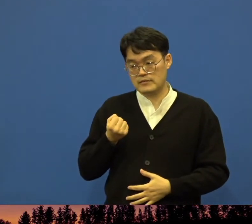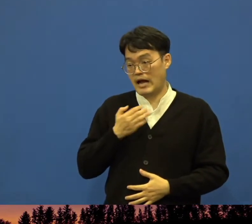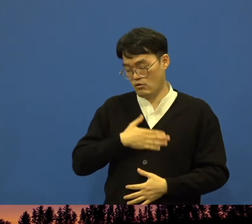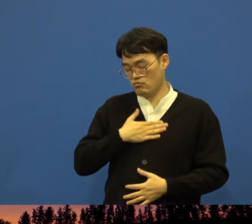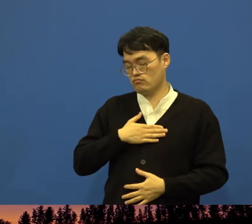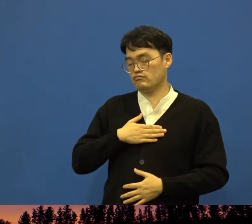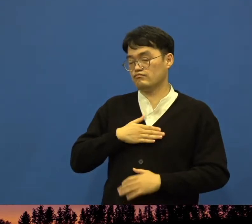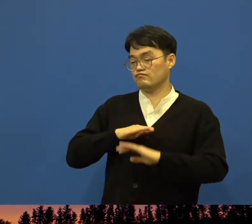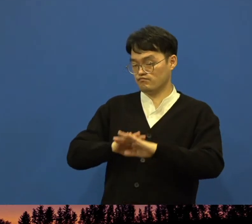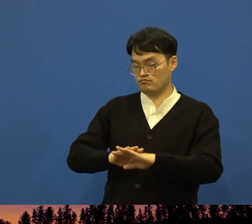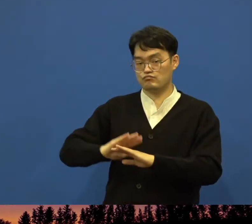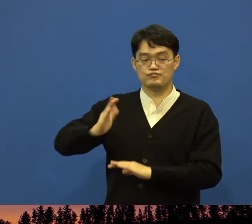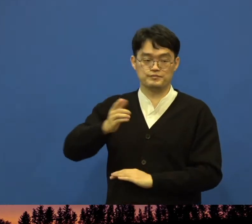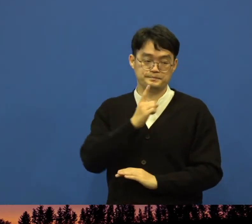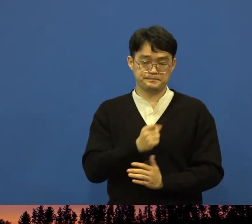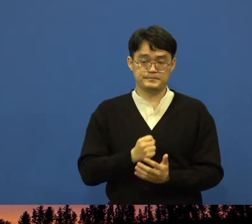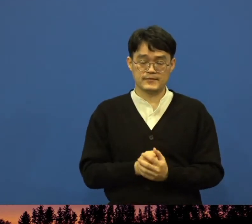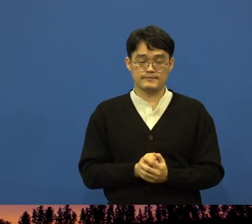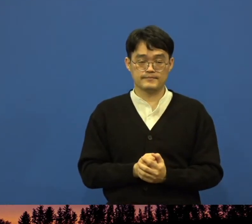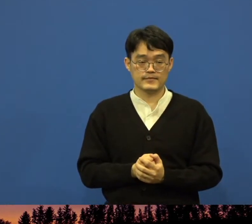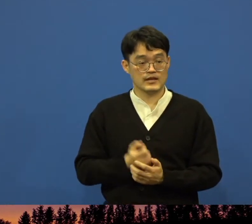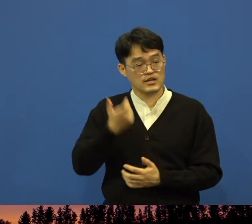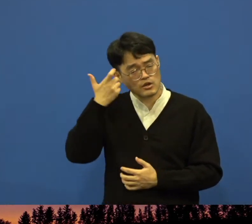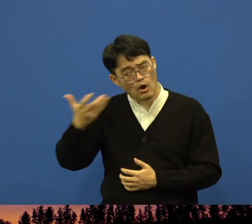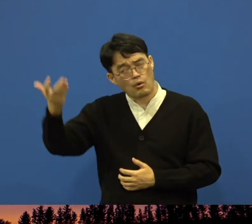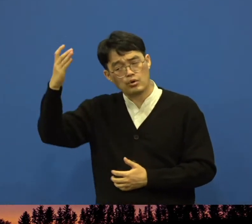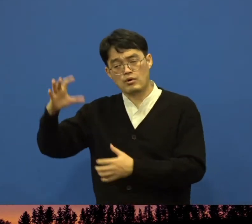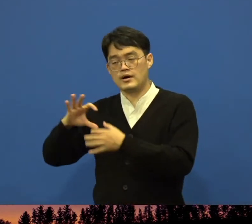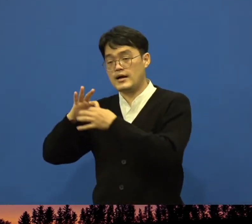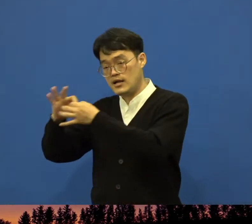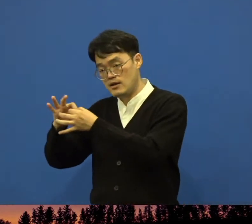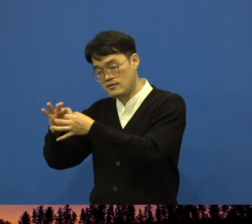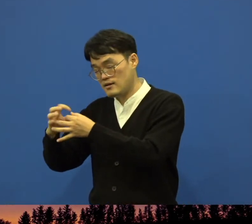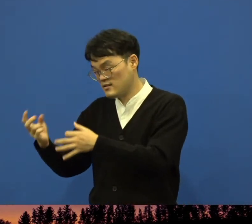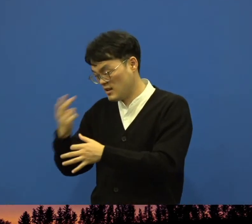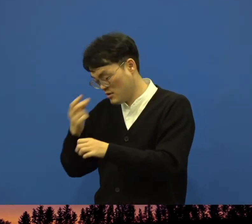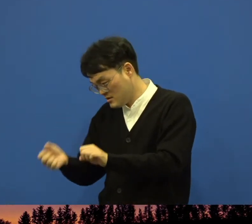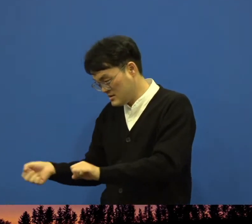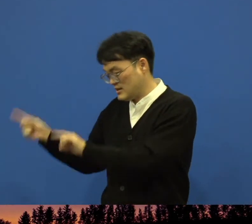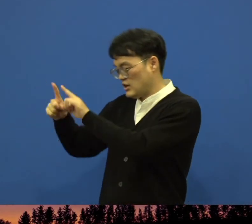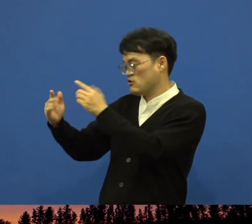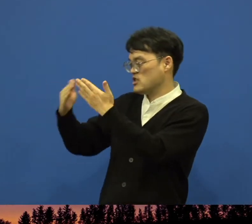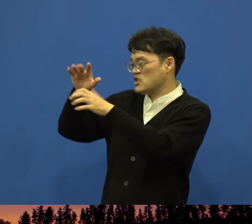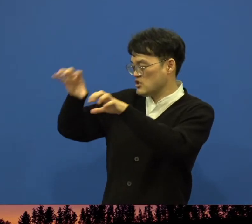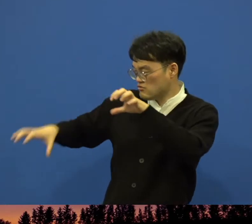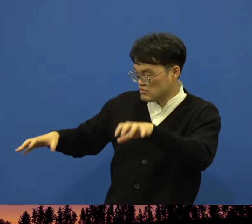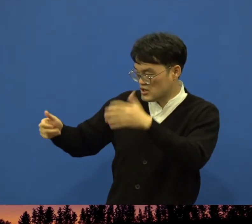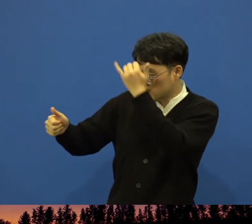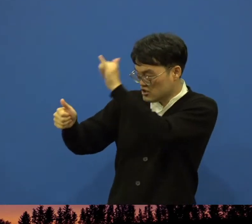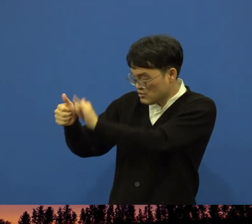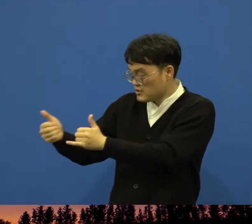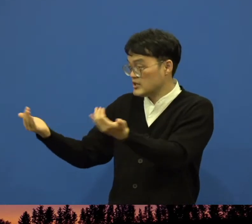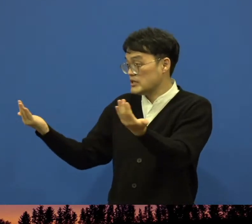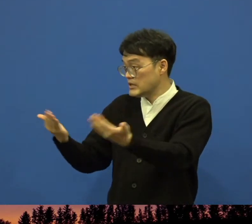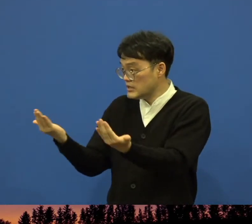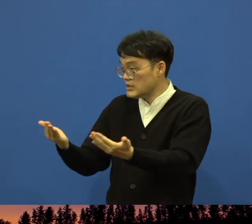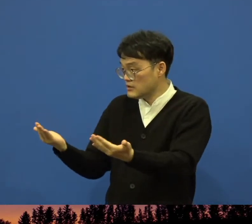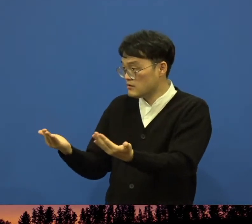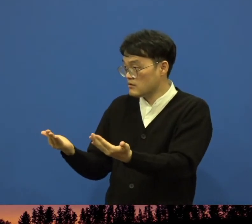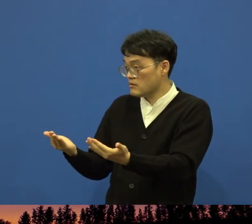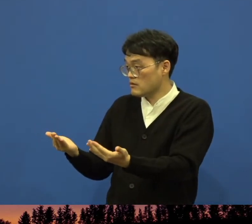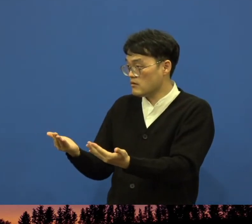연결돼요. 그래서 생명을 살리는 이웃을 섬기는 목적에 합당하지 않으면 우리가 가지고 있는